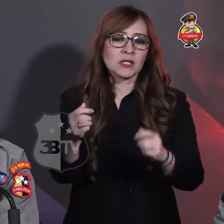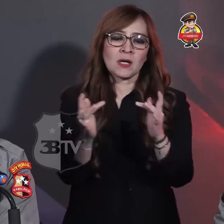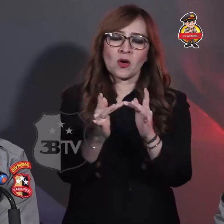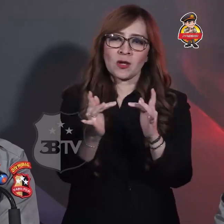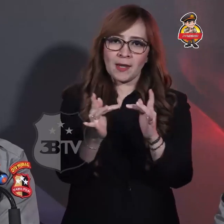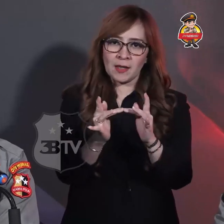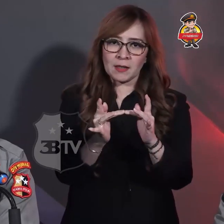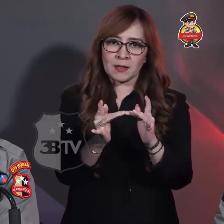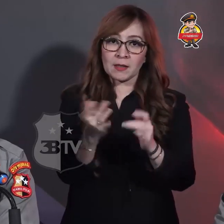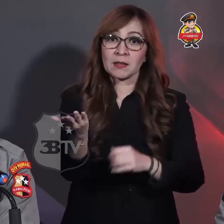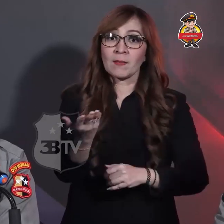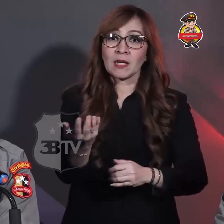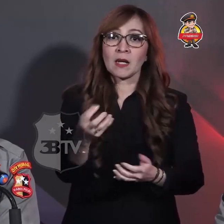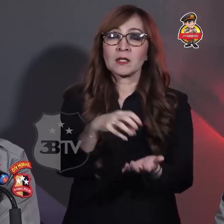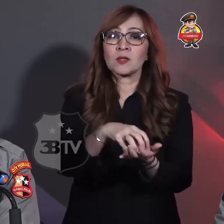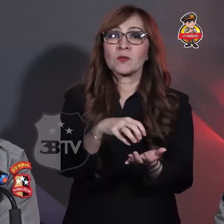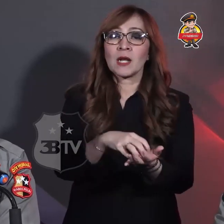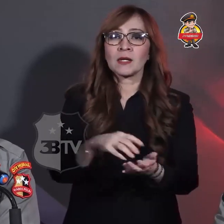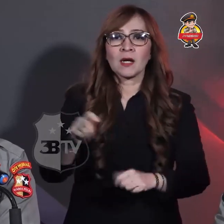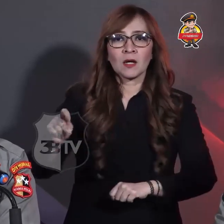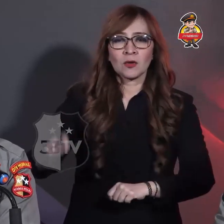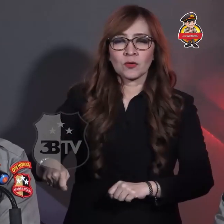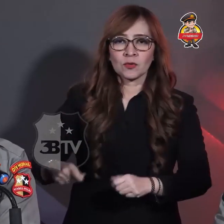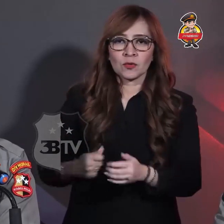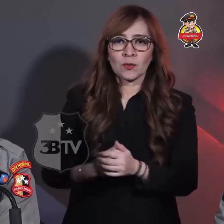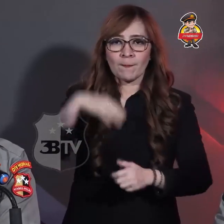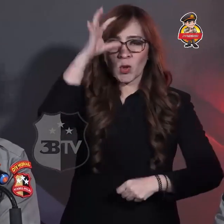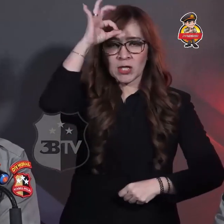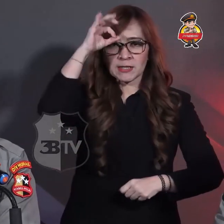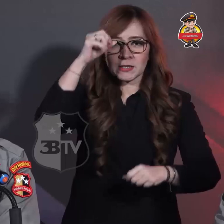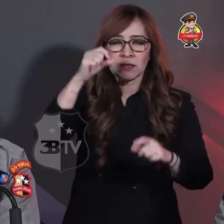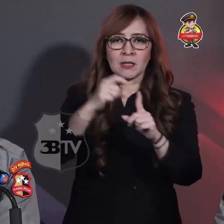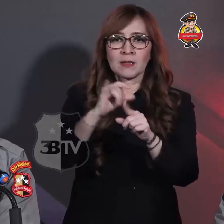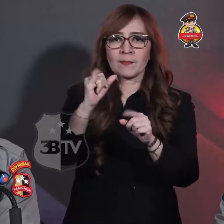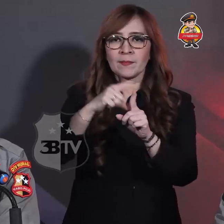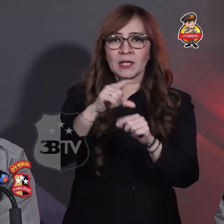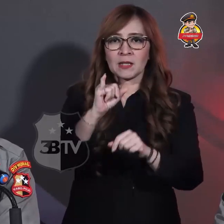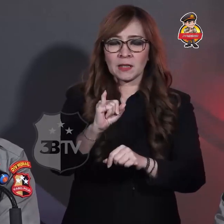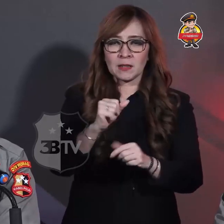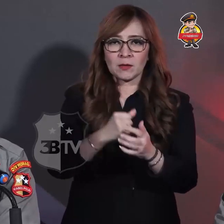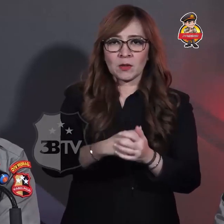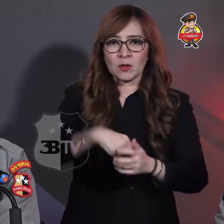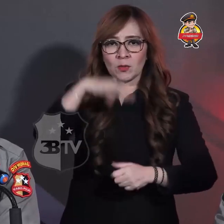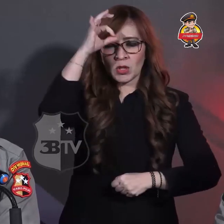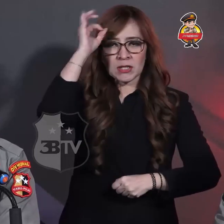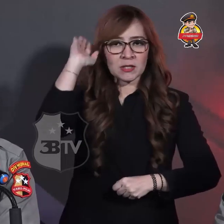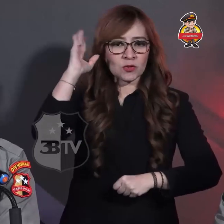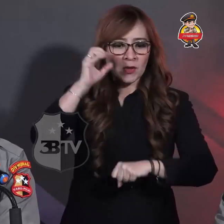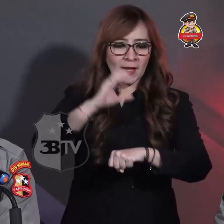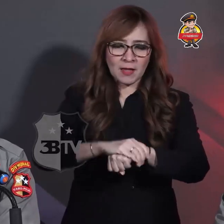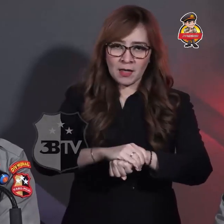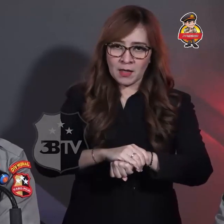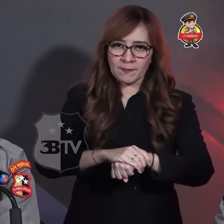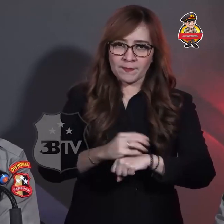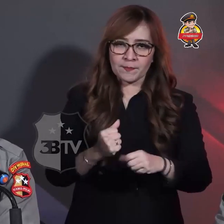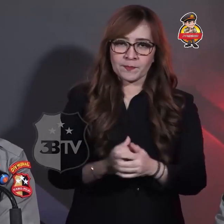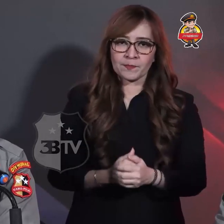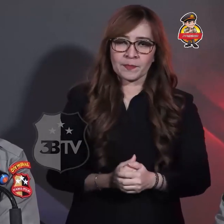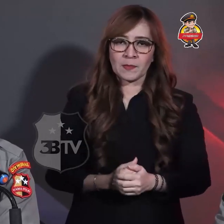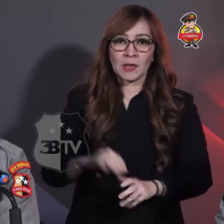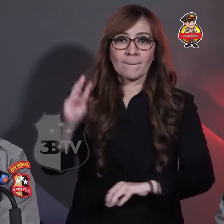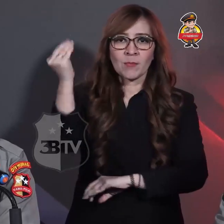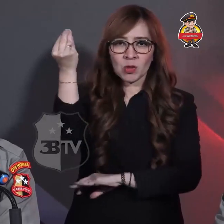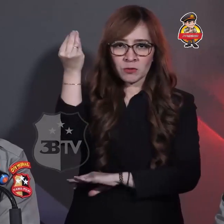Di wilayah hukum Polres Pidi. Nah, Polri telah melakukan penangkapan terhadap